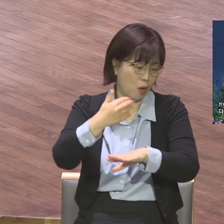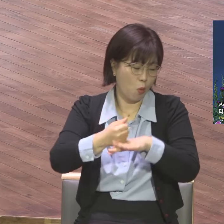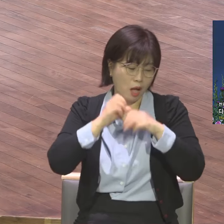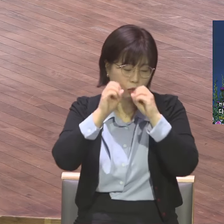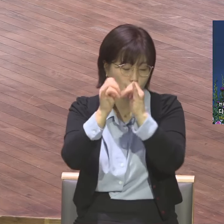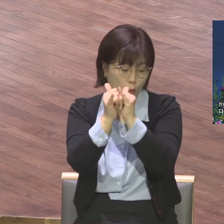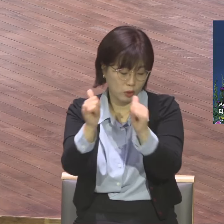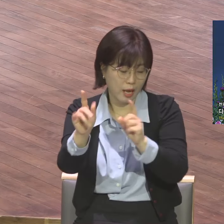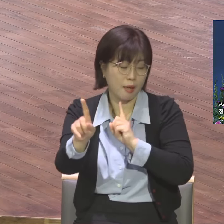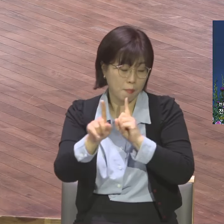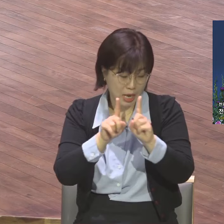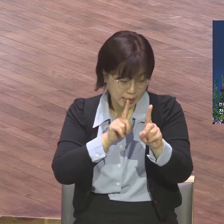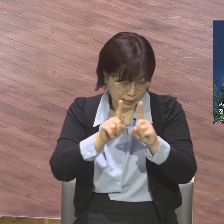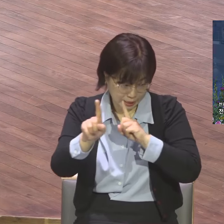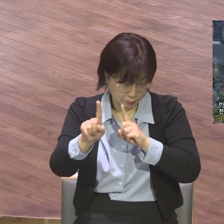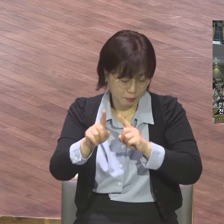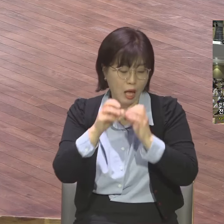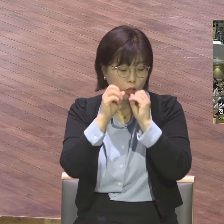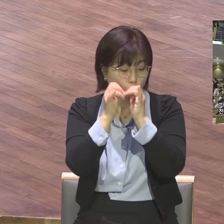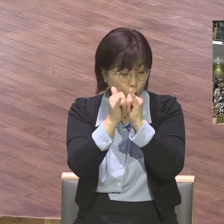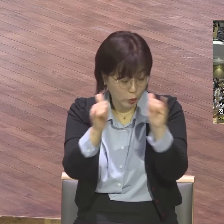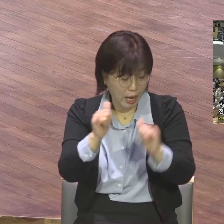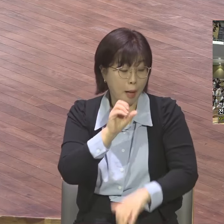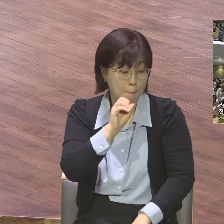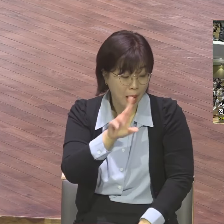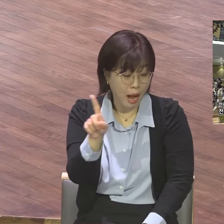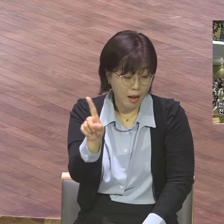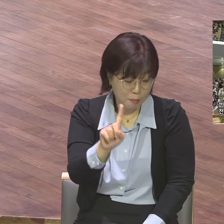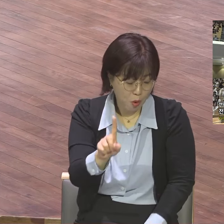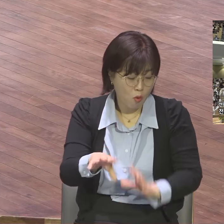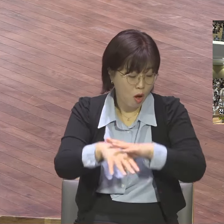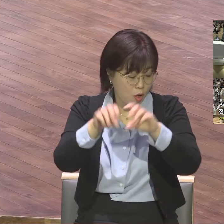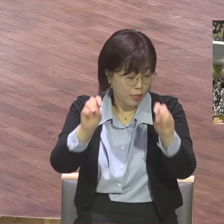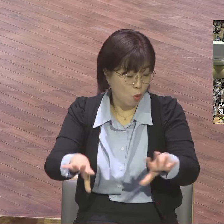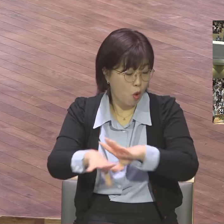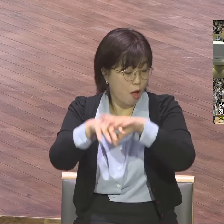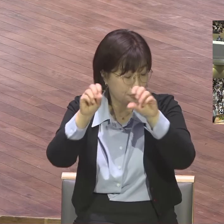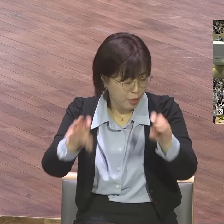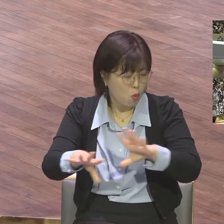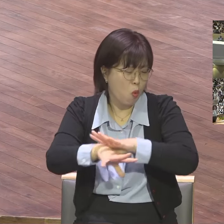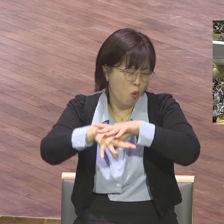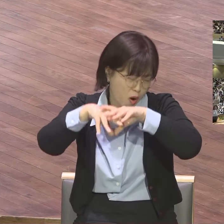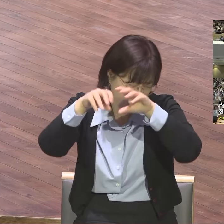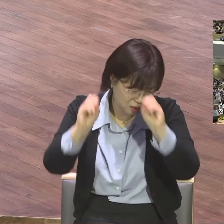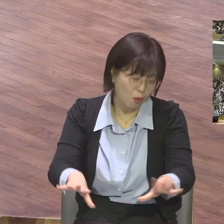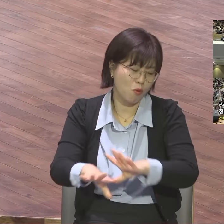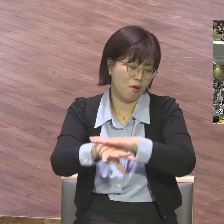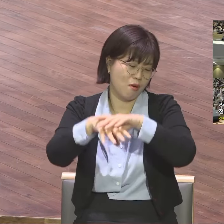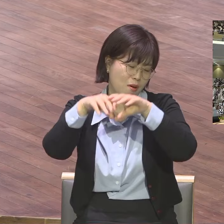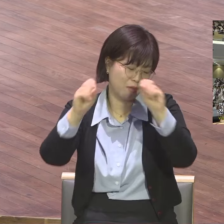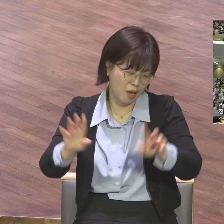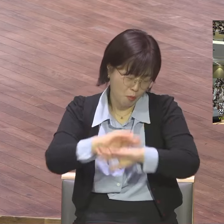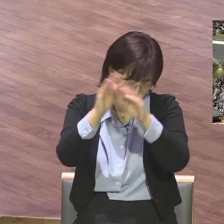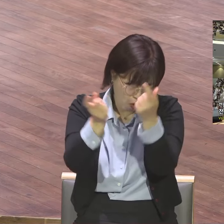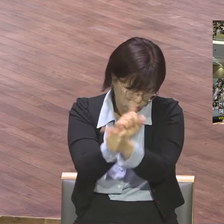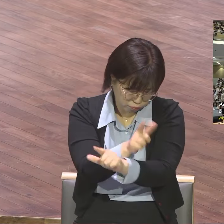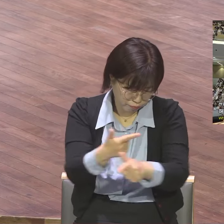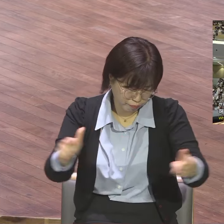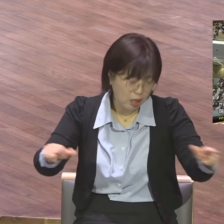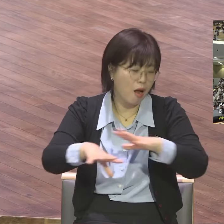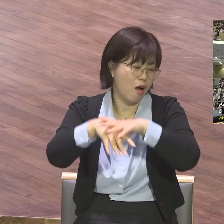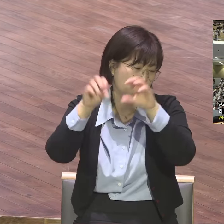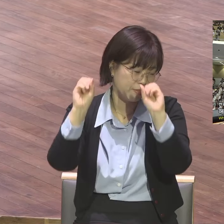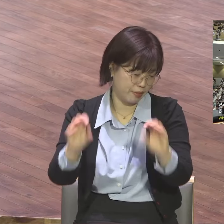왕 전도자의 말씀이라. 전도자가 이르되 헛되고 헛되며 헛되고 헛되니 모든 것이